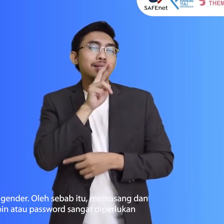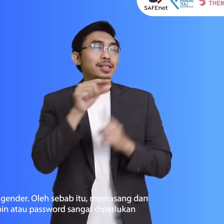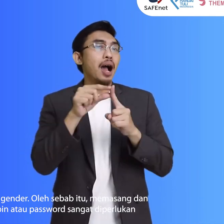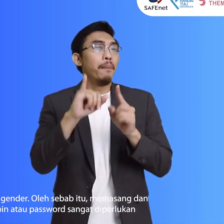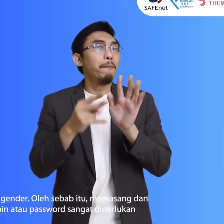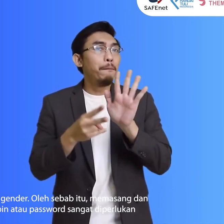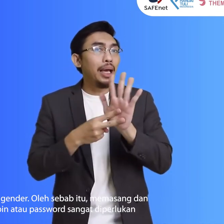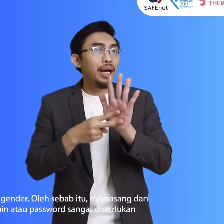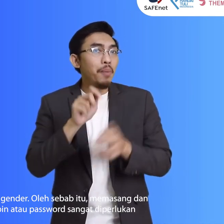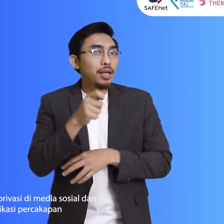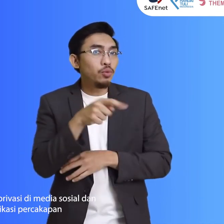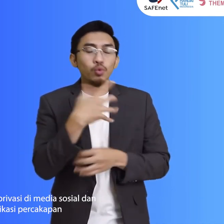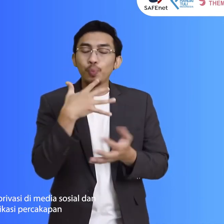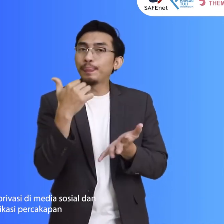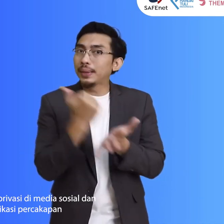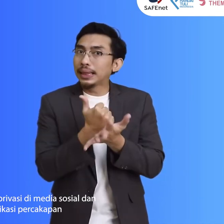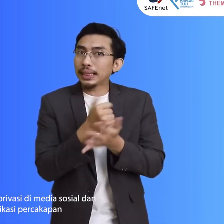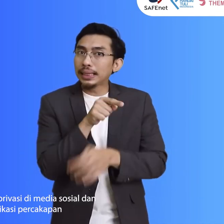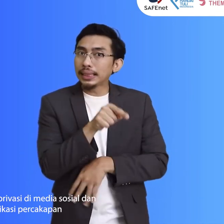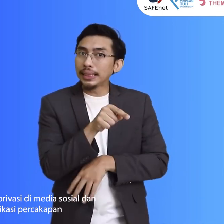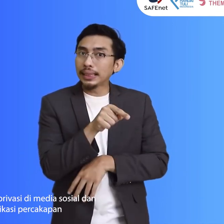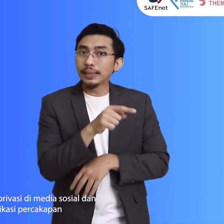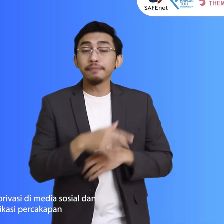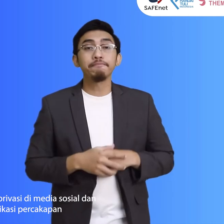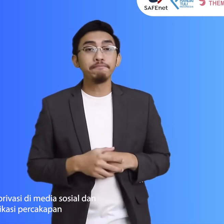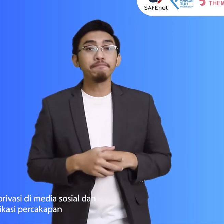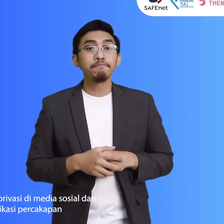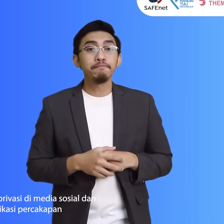kerahasiaan PIN atau password sangat diperlukan